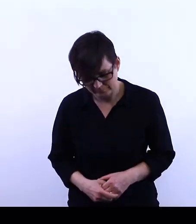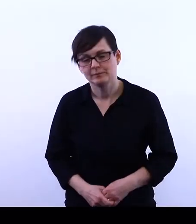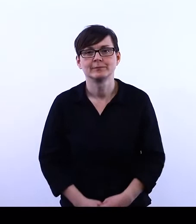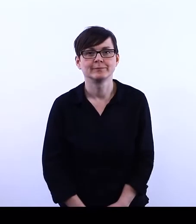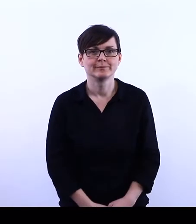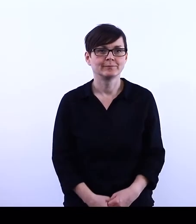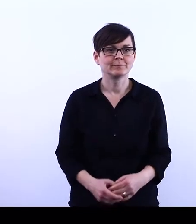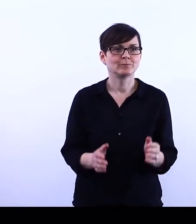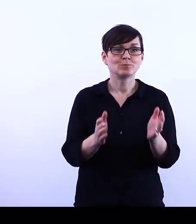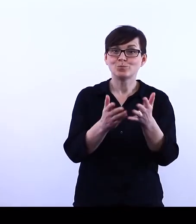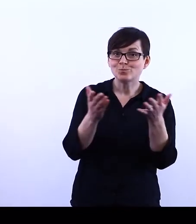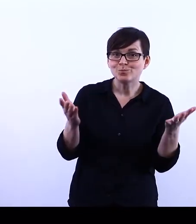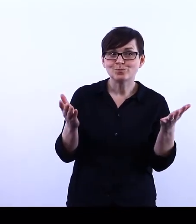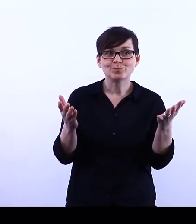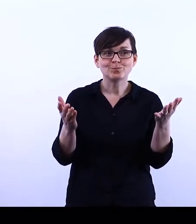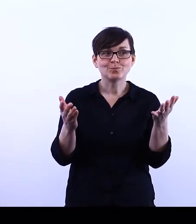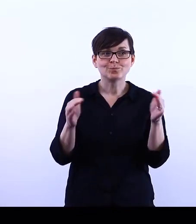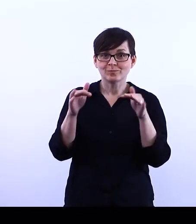Ja, sind Fragen aufgetaucht?